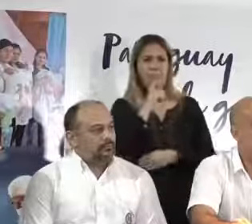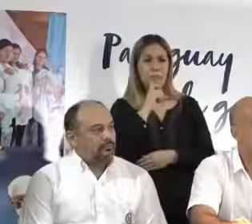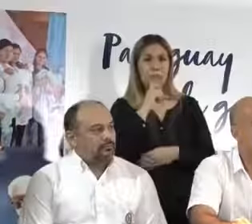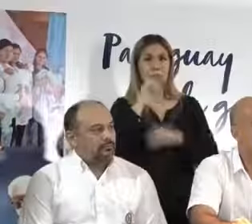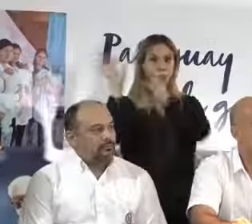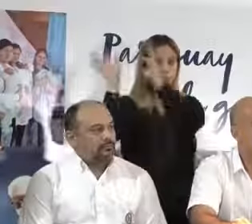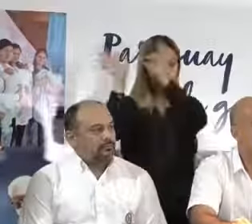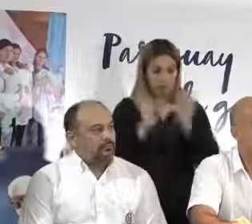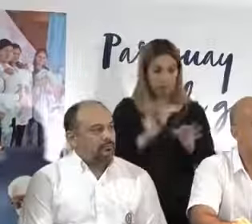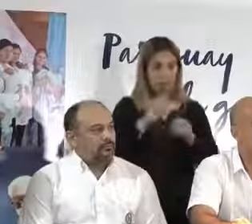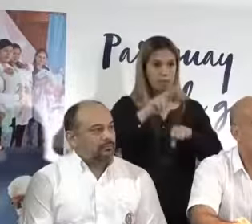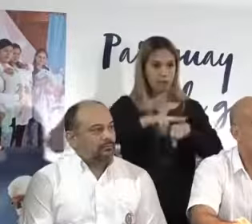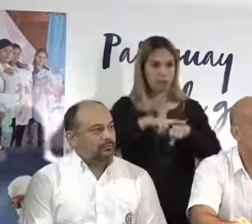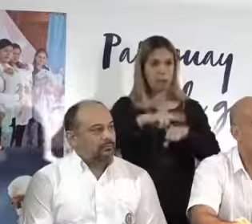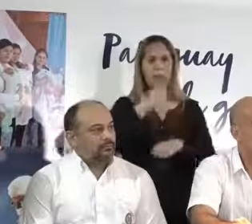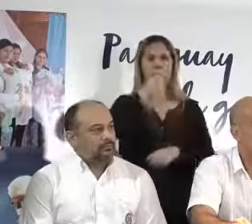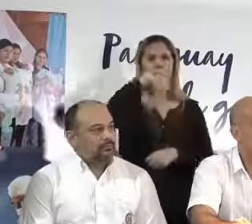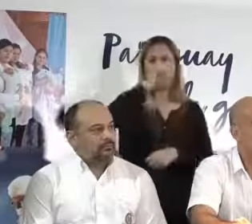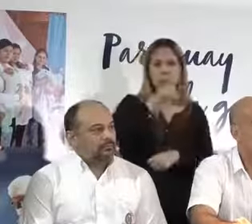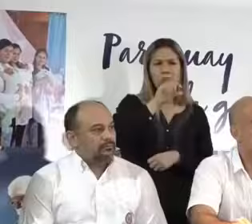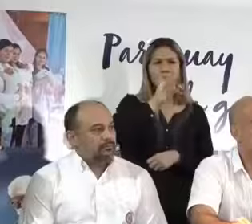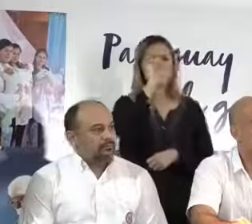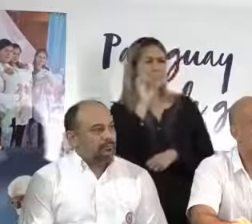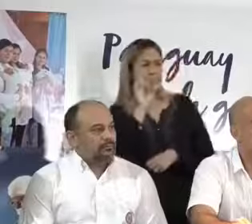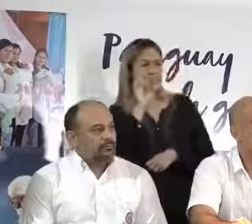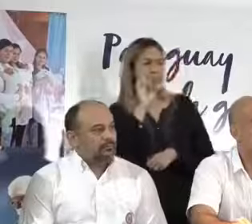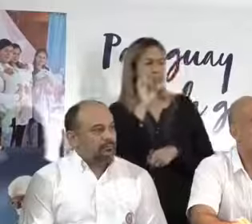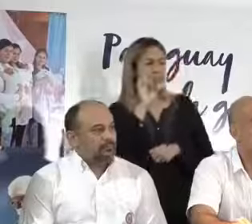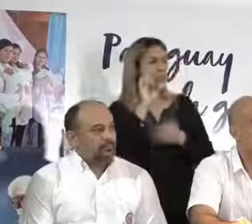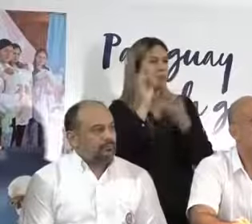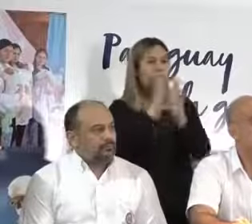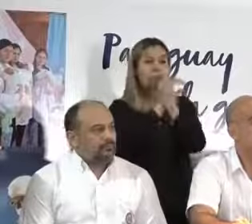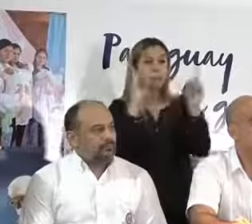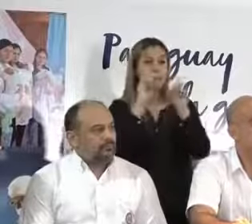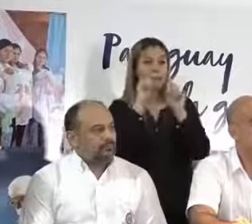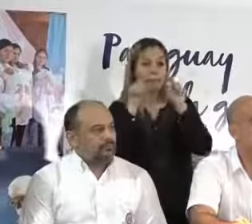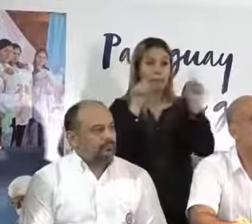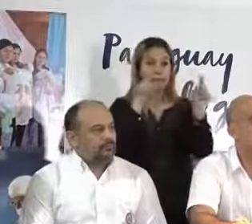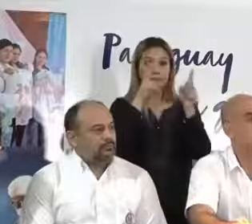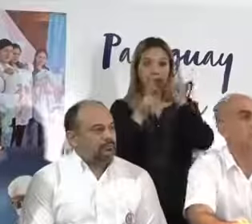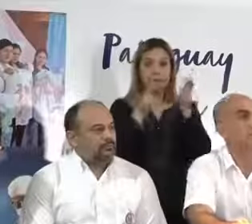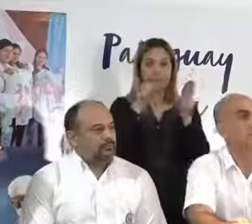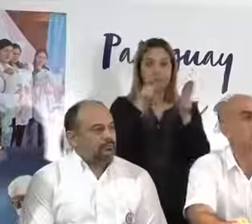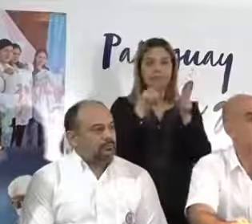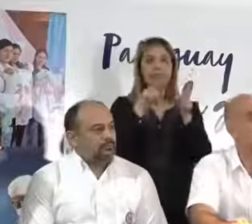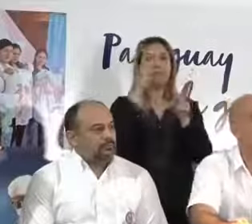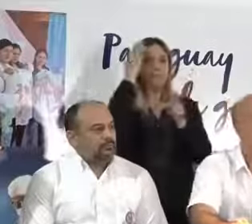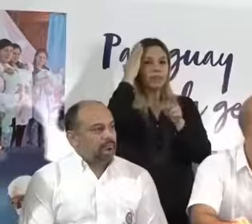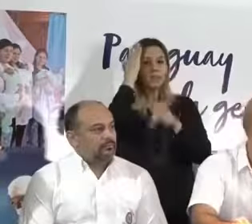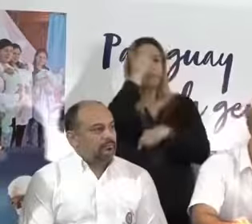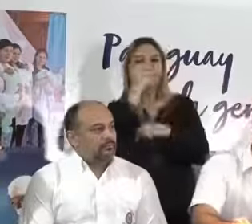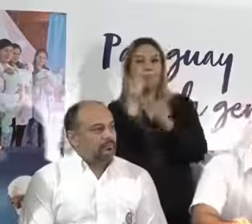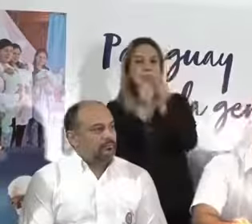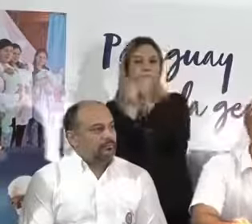Fue el primero, fue el 6, o sea, de acuerdo a eso, pues va a haber más personas que podrían haber estado en contacto con esta